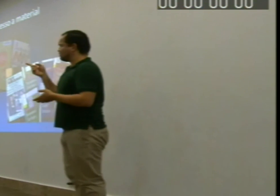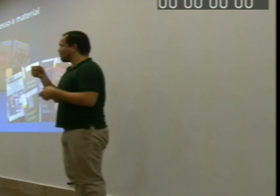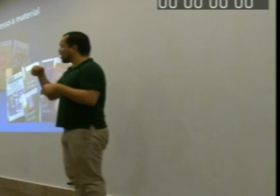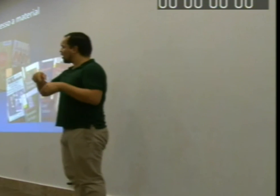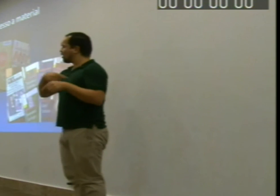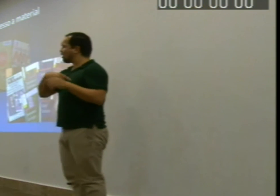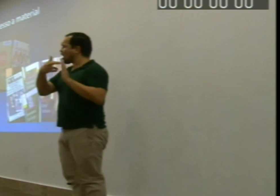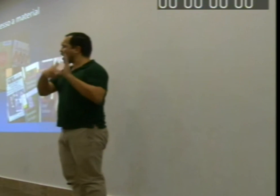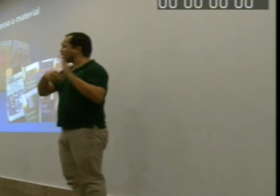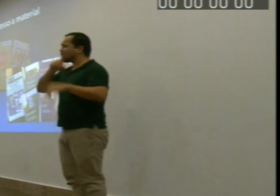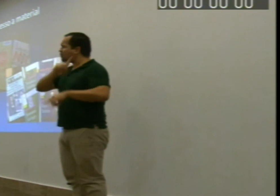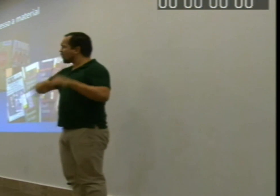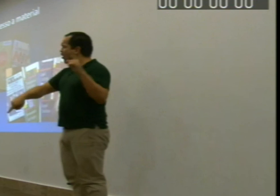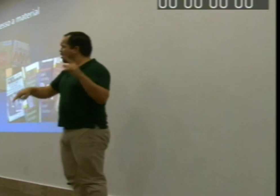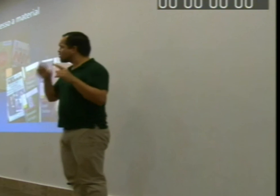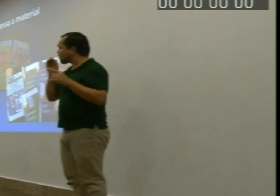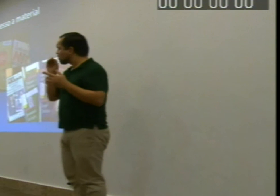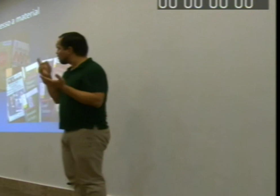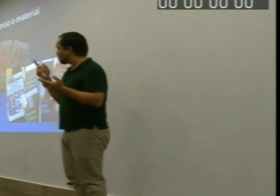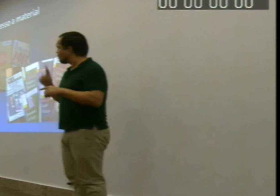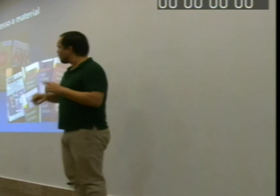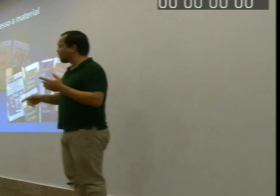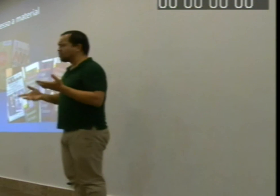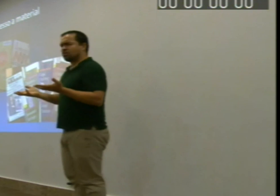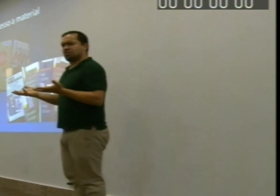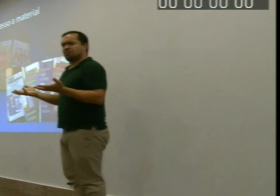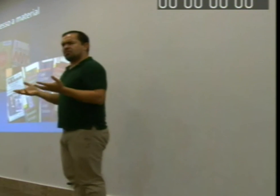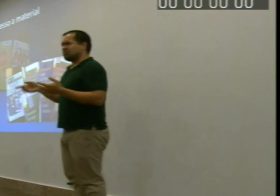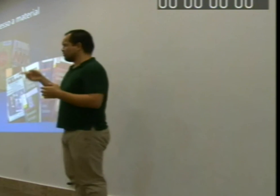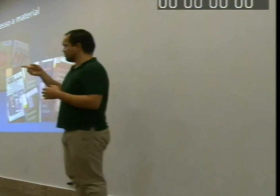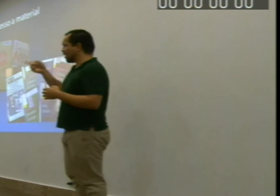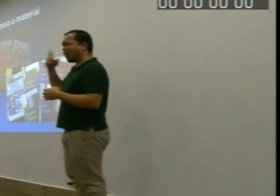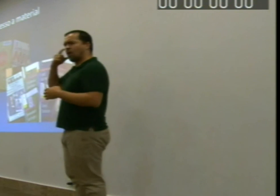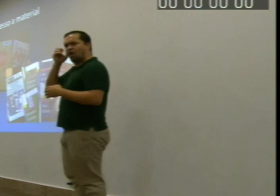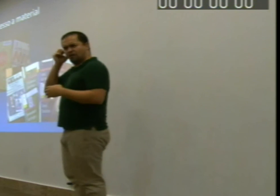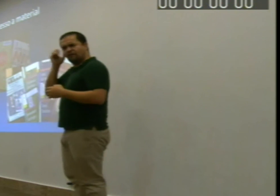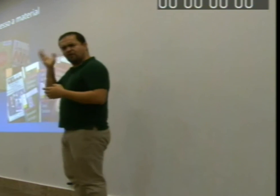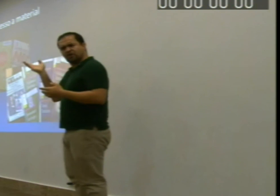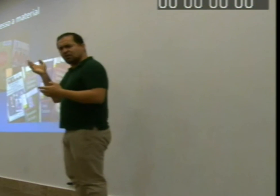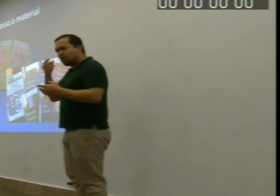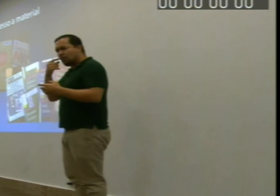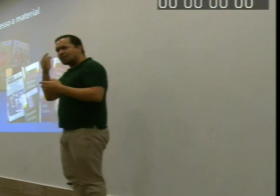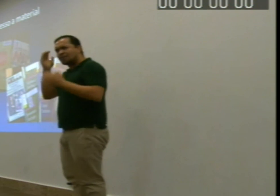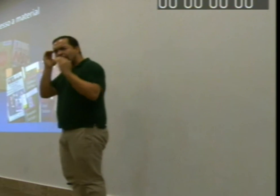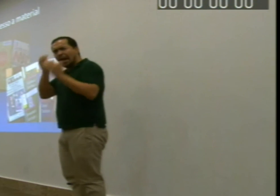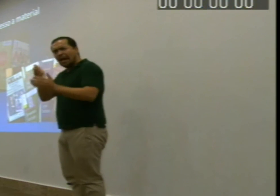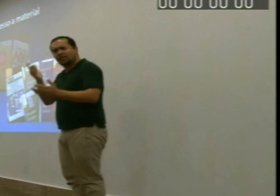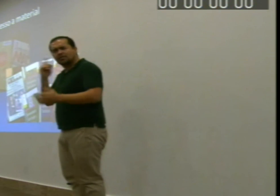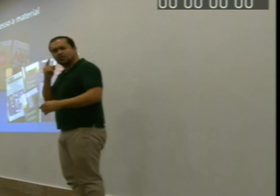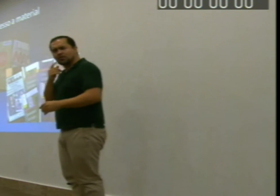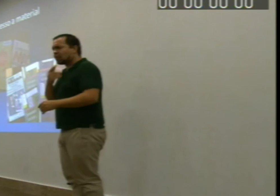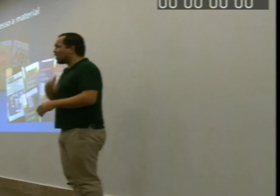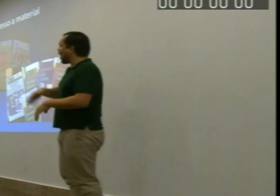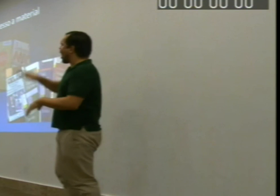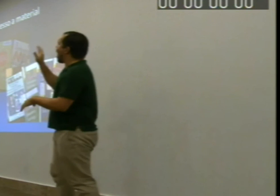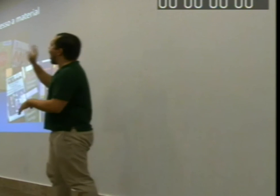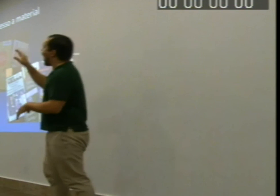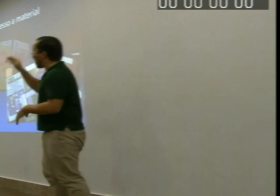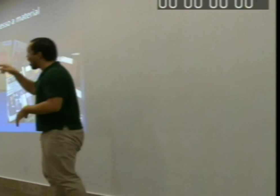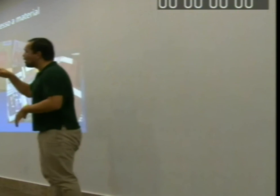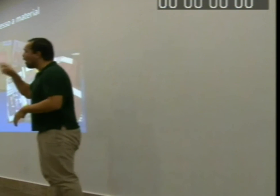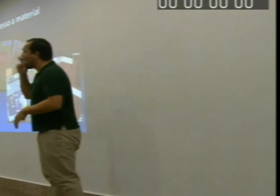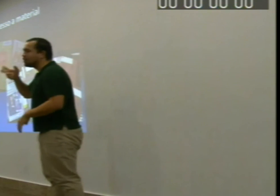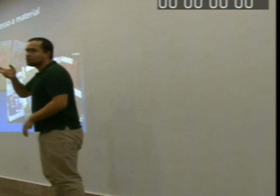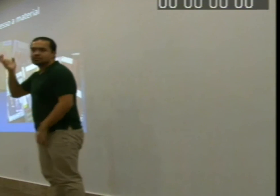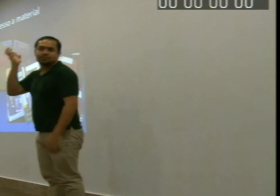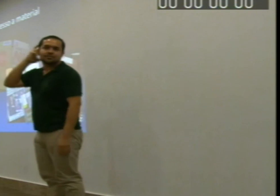oralizado e aí eu vi a mas a não é proibido oralizar Então como você é ouvinte como que é você não tá ouvindo